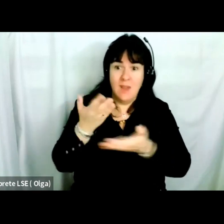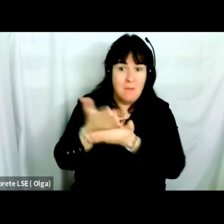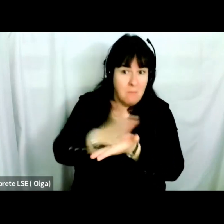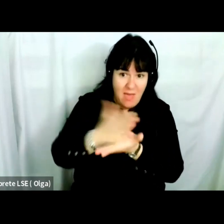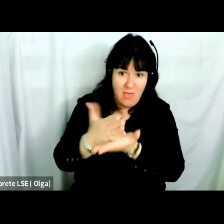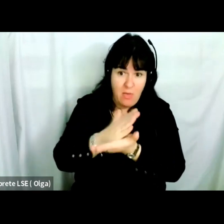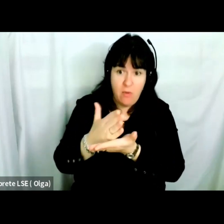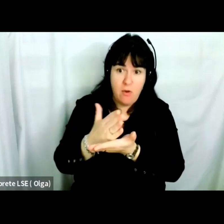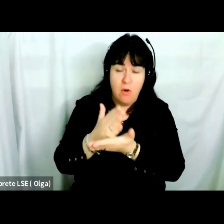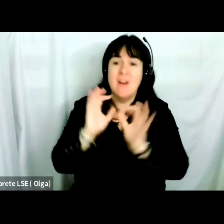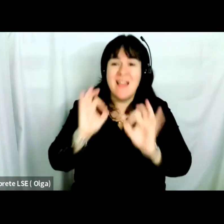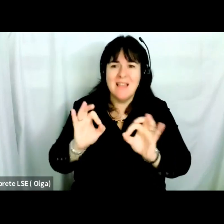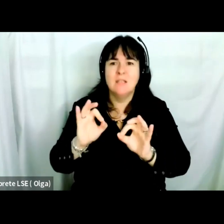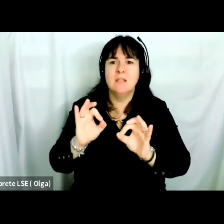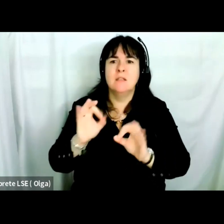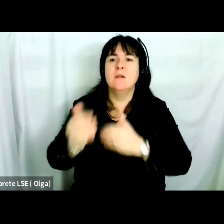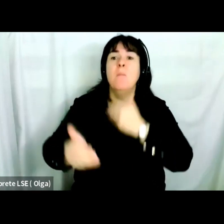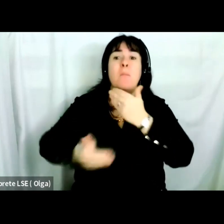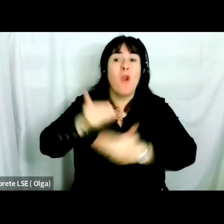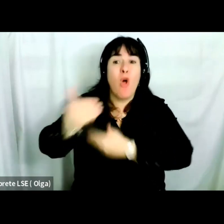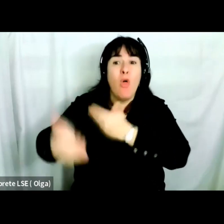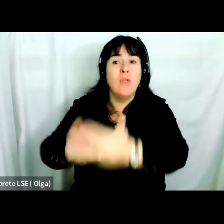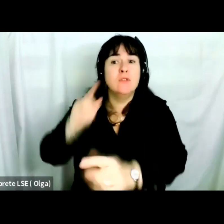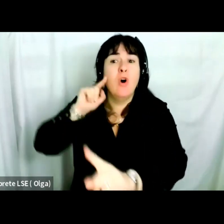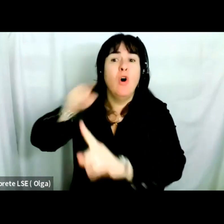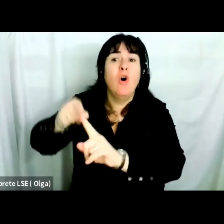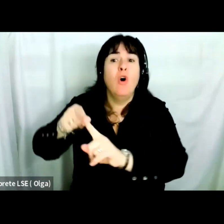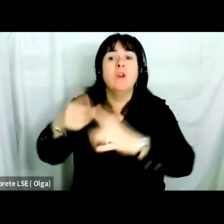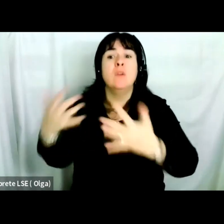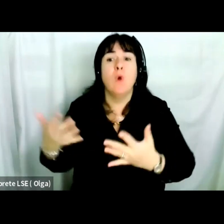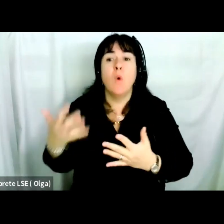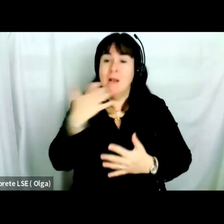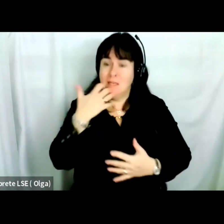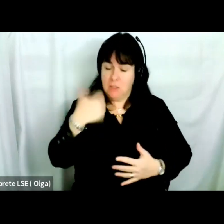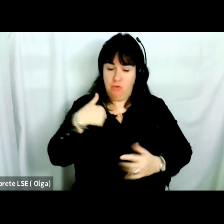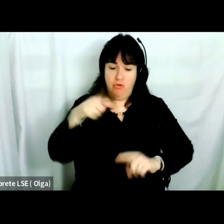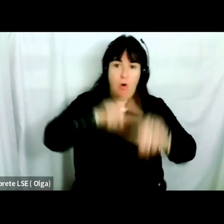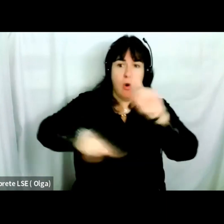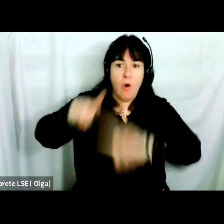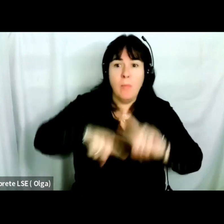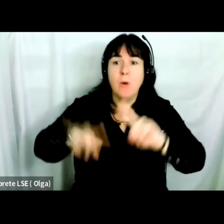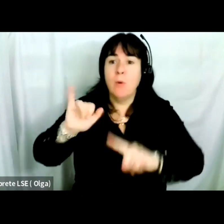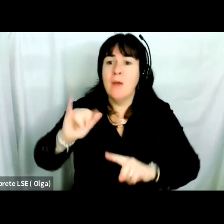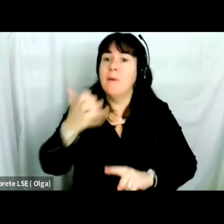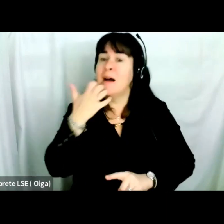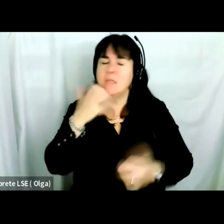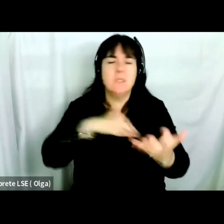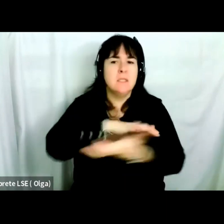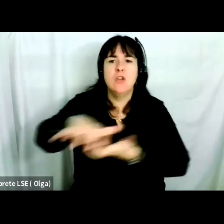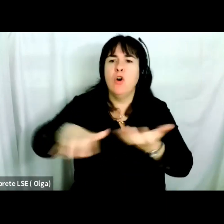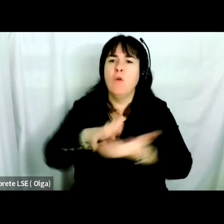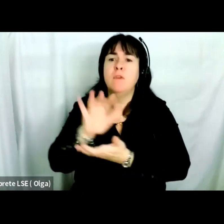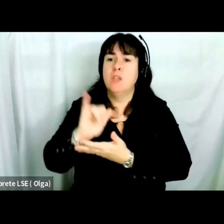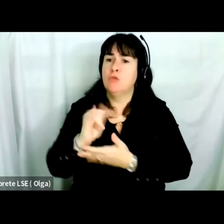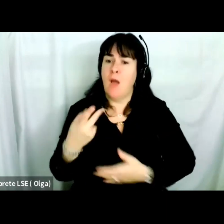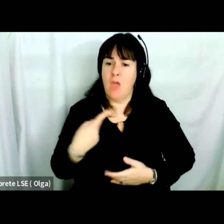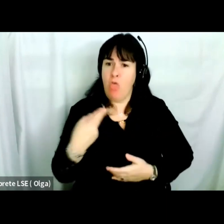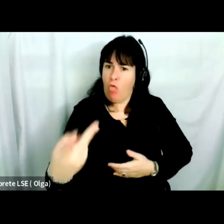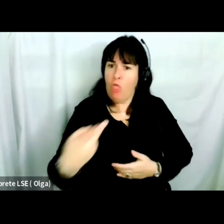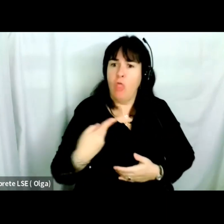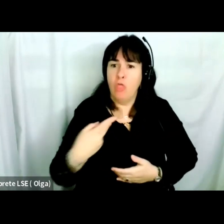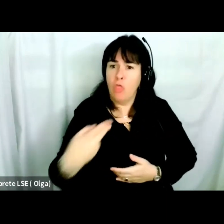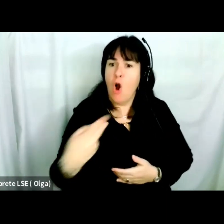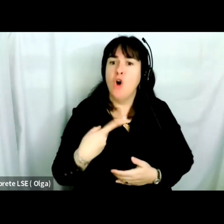es un proceso para resolver problemas, conflictos entre dos personas,